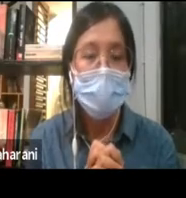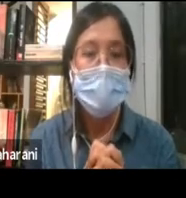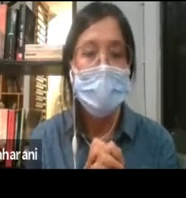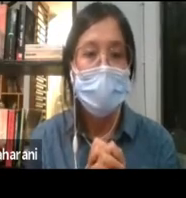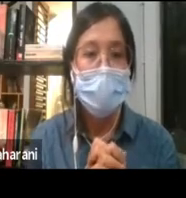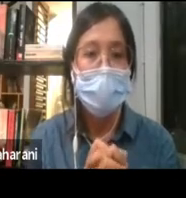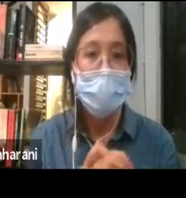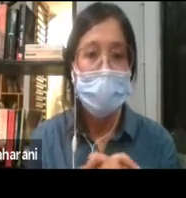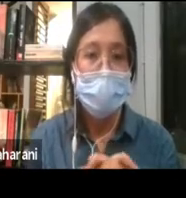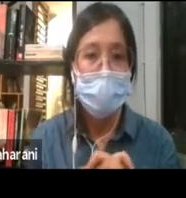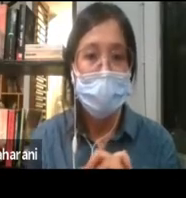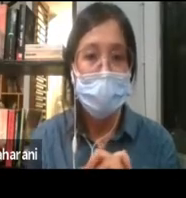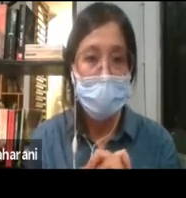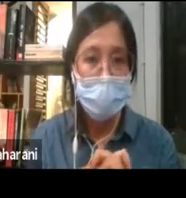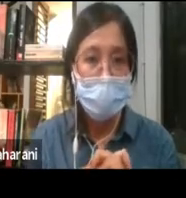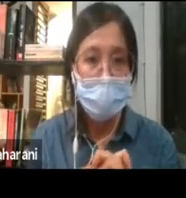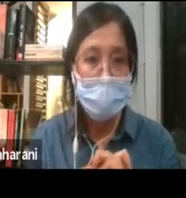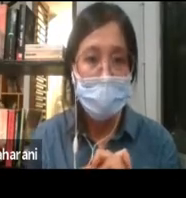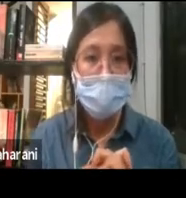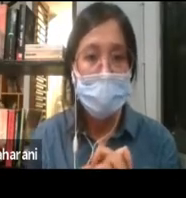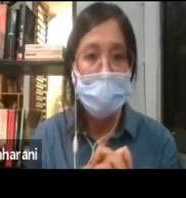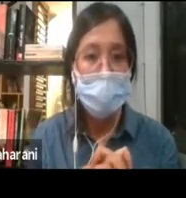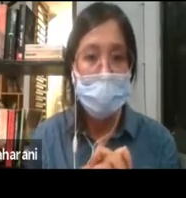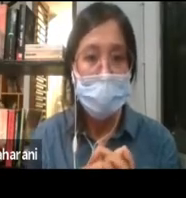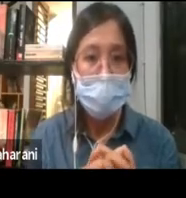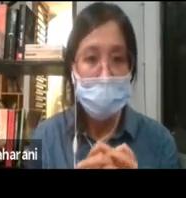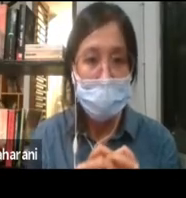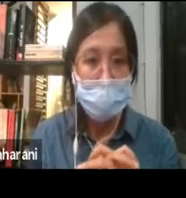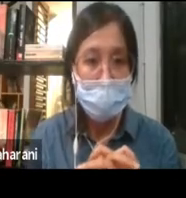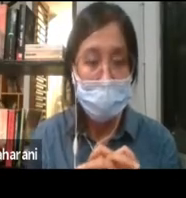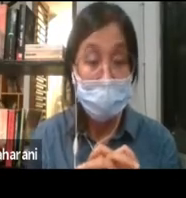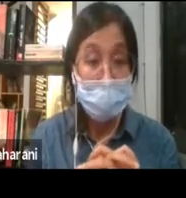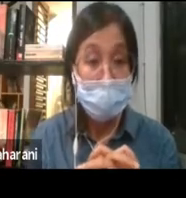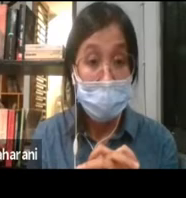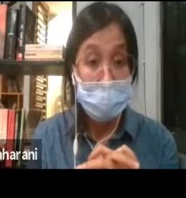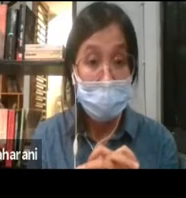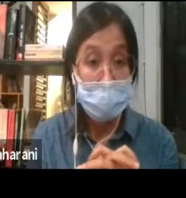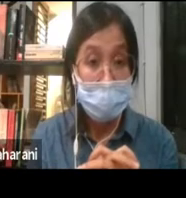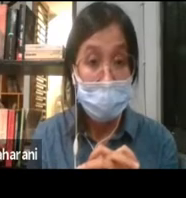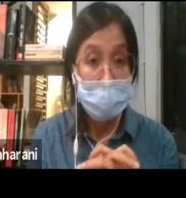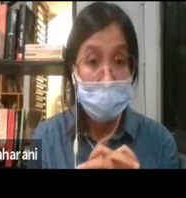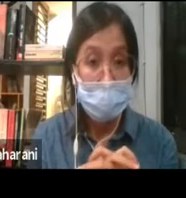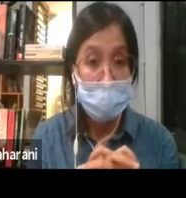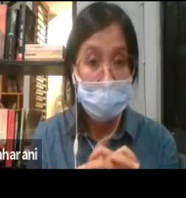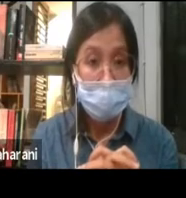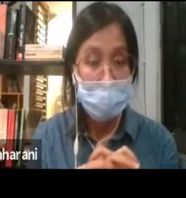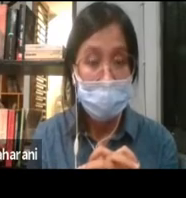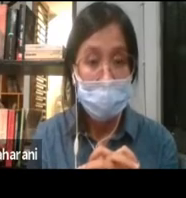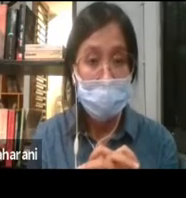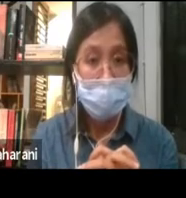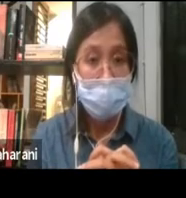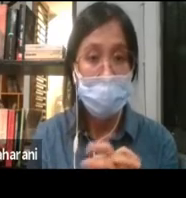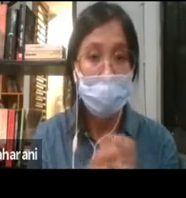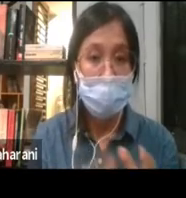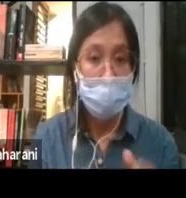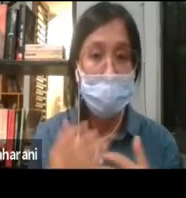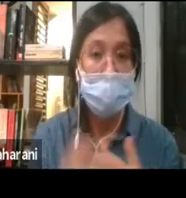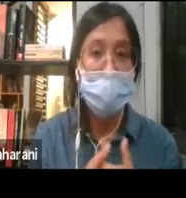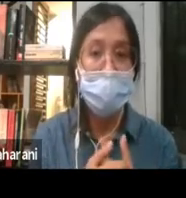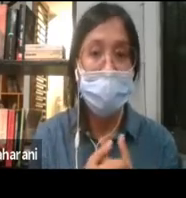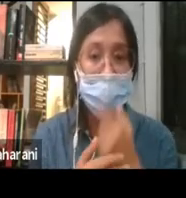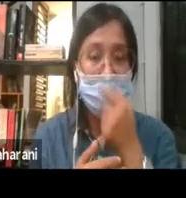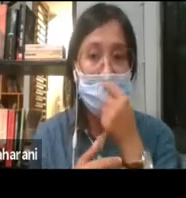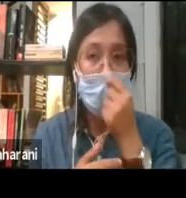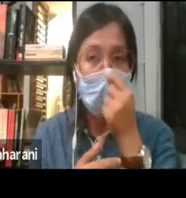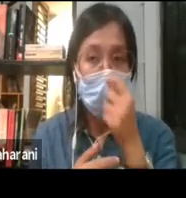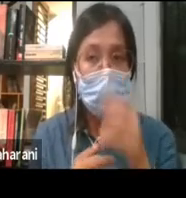Mengumpulkan bahan-bahan yang akan ditulis itu sangat penting ya dalam bentuk penulisan feature. Jadi turun ke